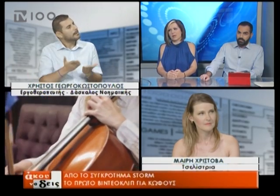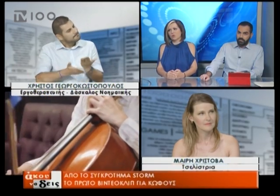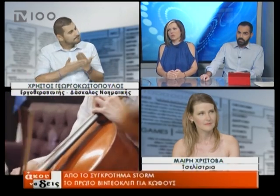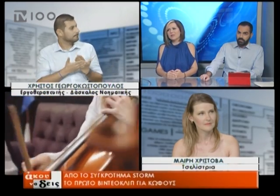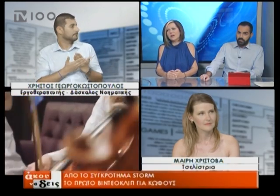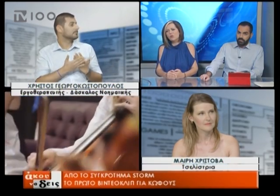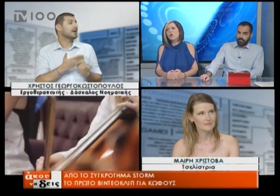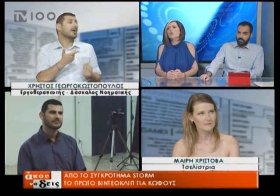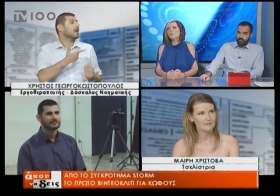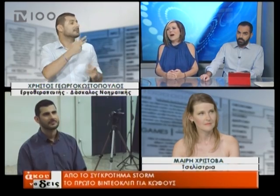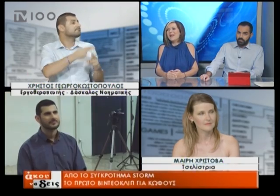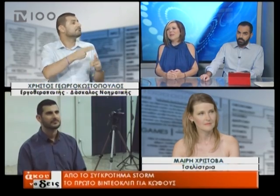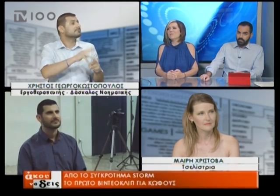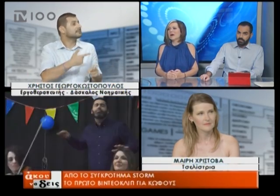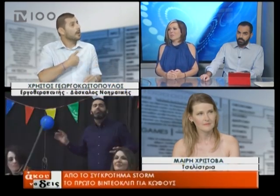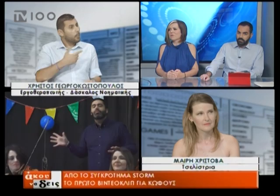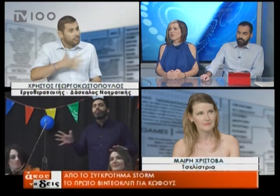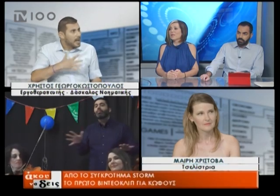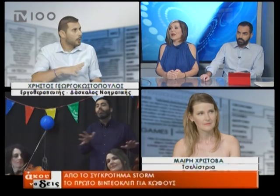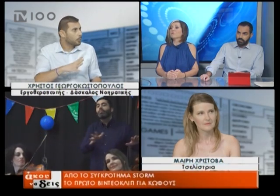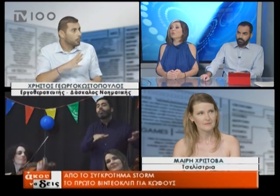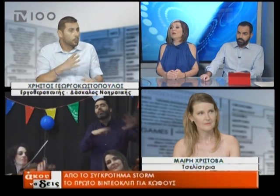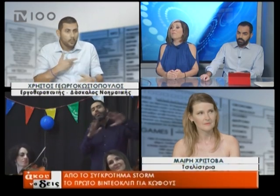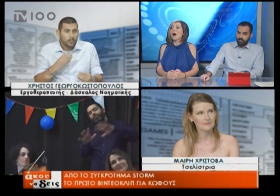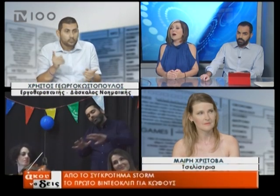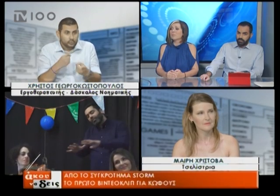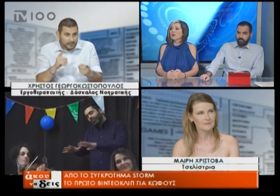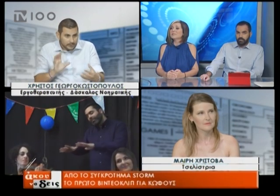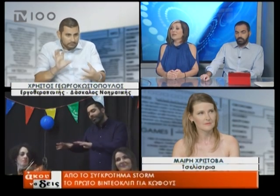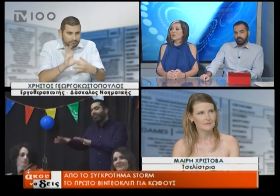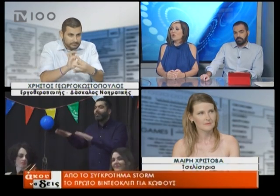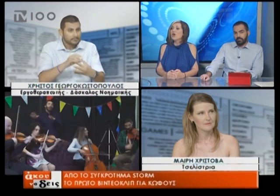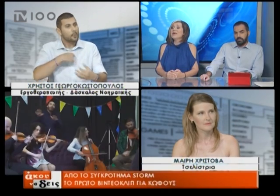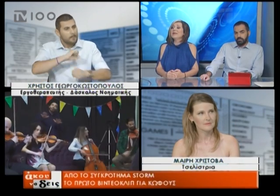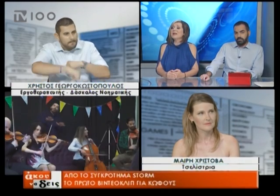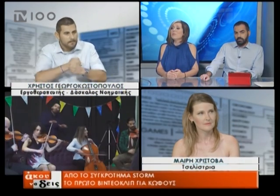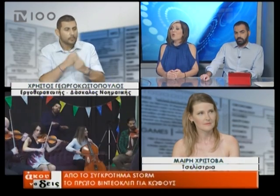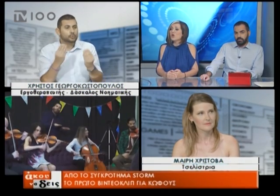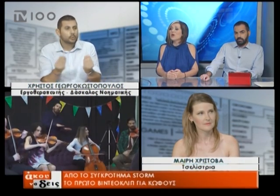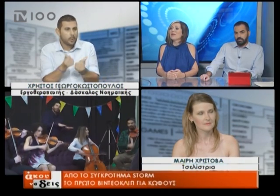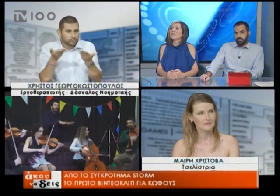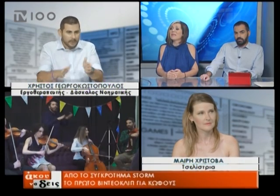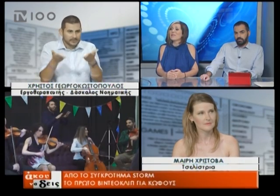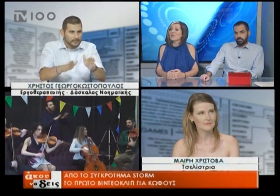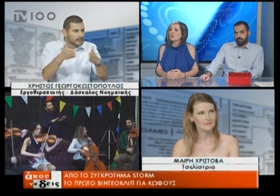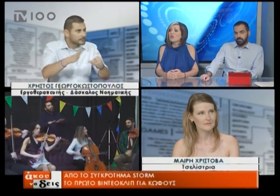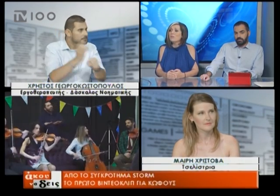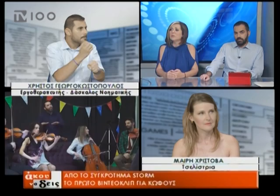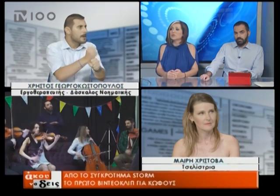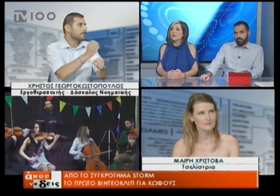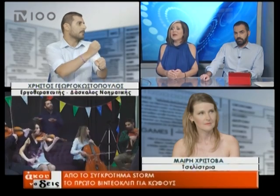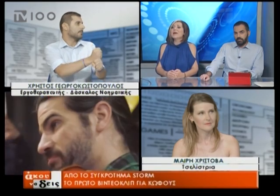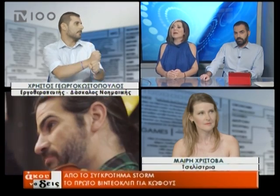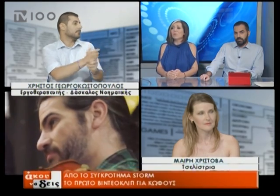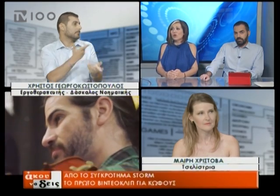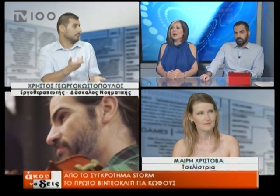στο 100%, μου παρέχει μια κάποια βοήθεια, αλλά αυτό που είναι πάρα πολύ σημαντικό είναι να μπορώ να δεθώ με τη